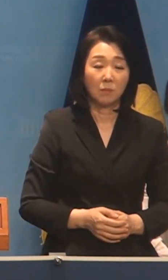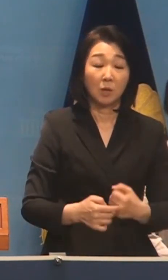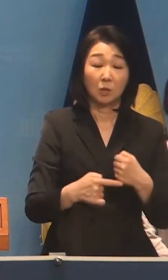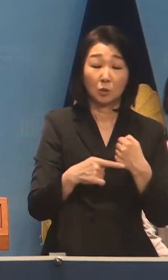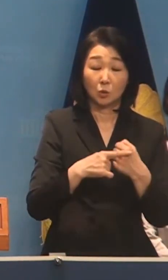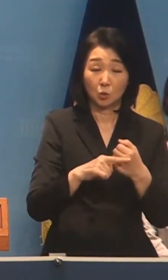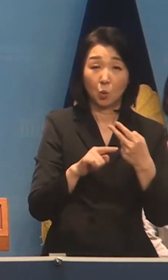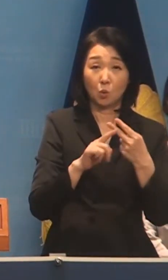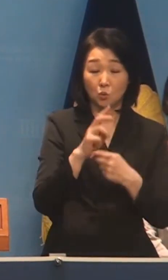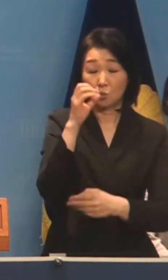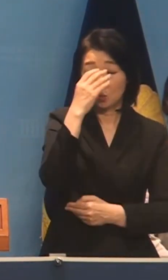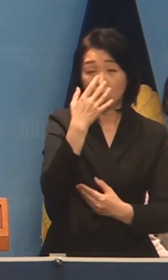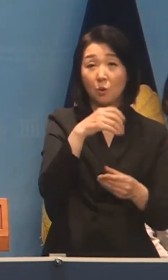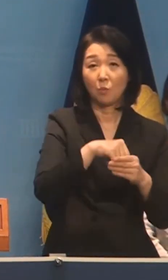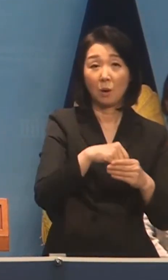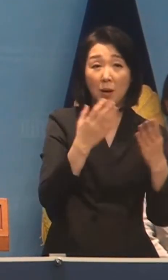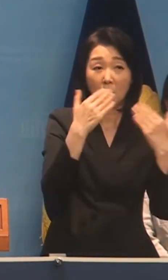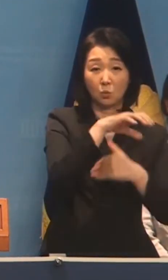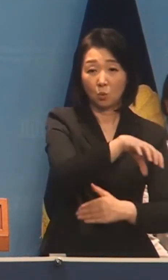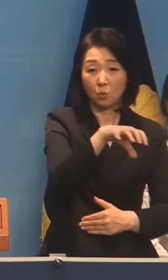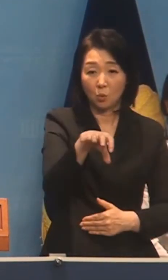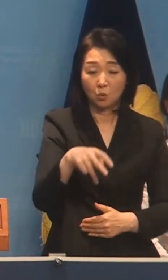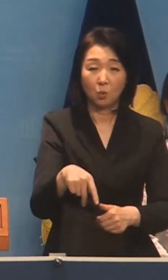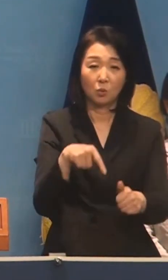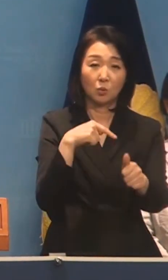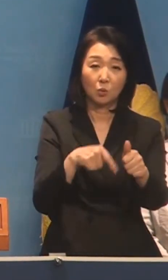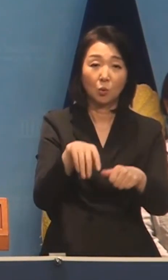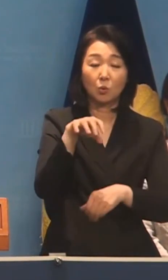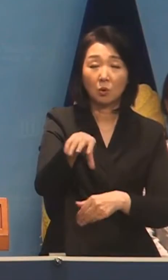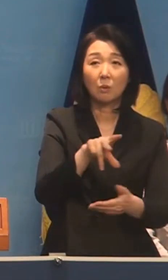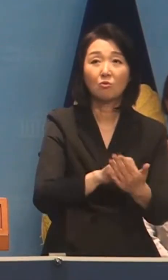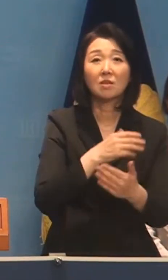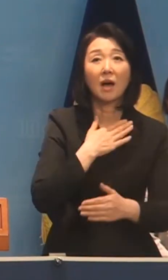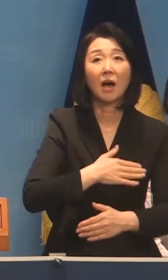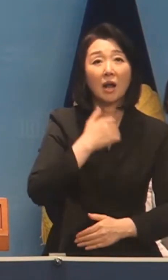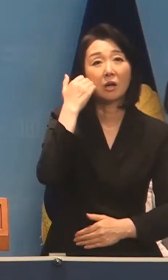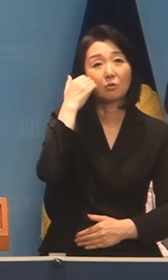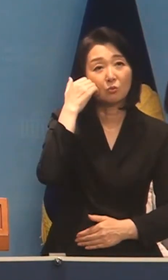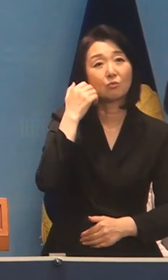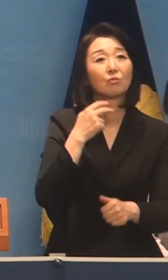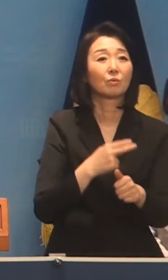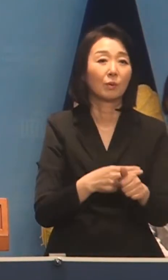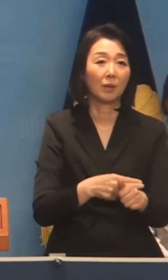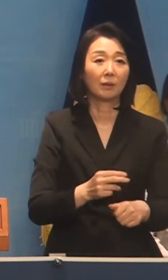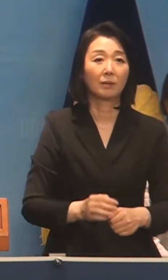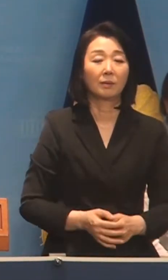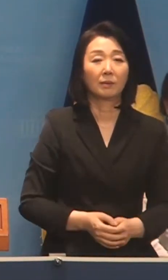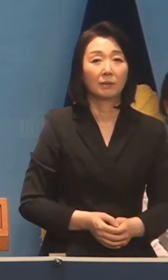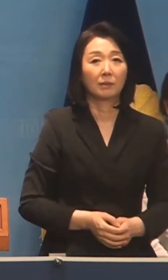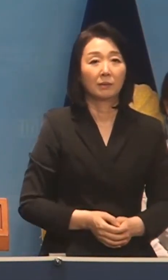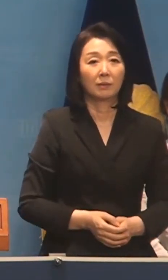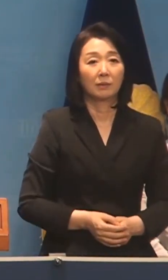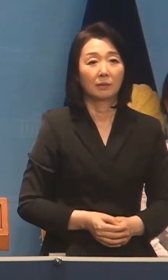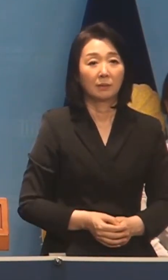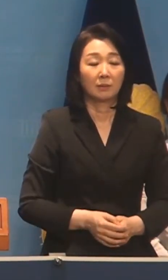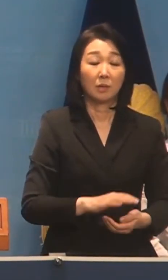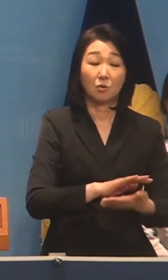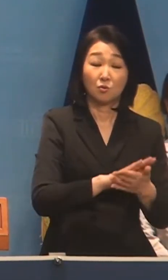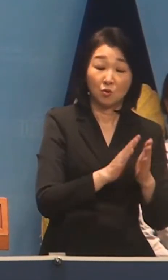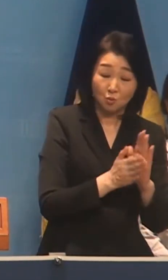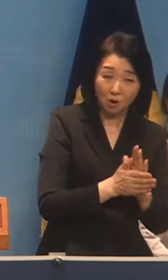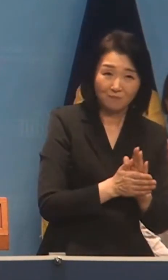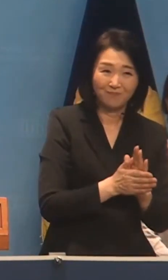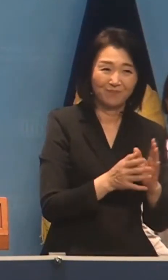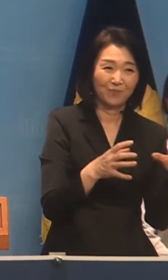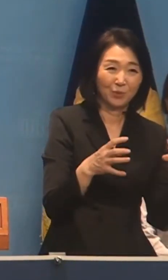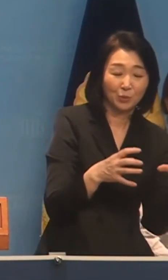포함한 모든 학교급에서 교육 현장의 문제를 가장 잘 아는 사람은 바로 교사입니다. 유치원의 위보